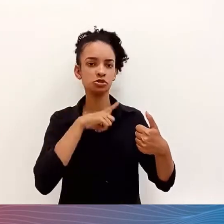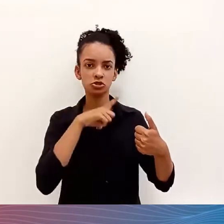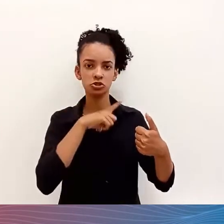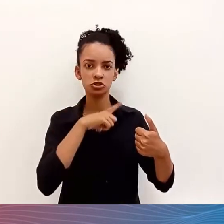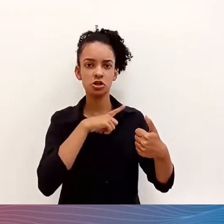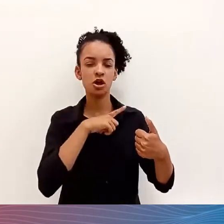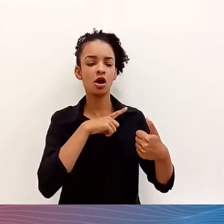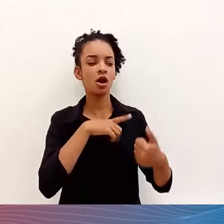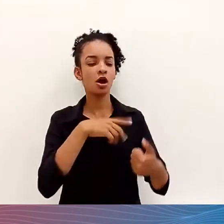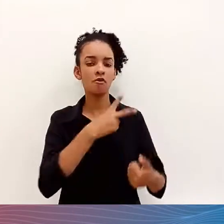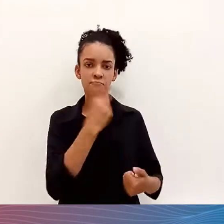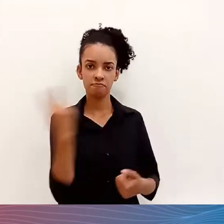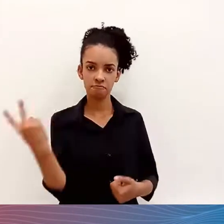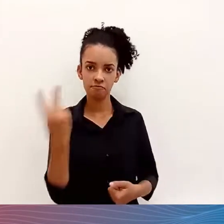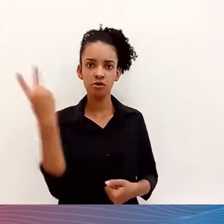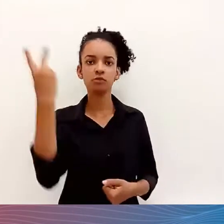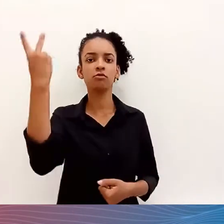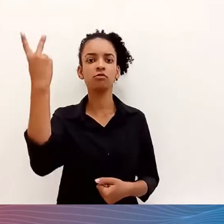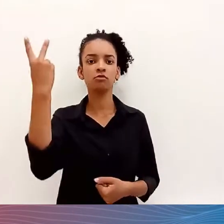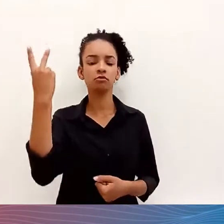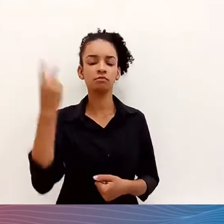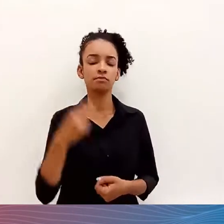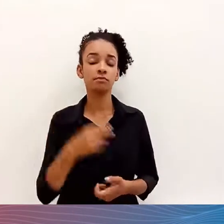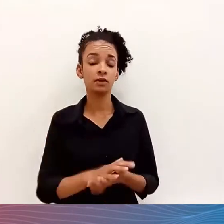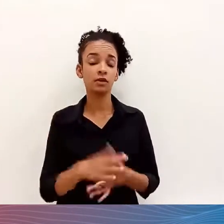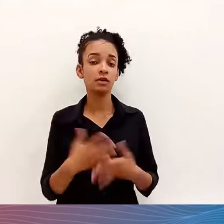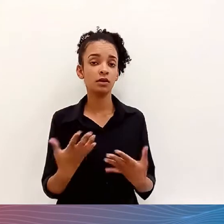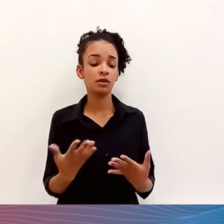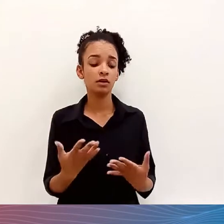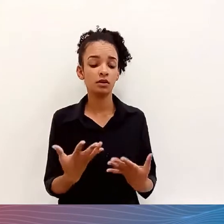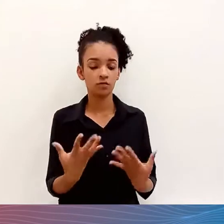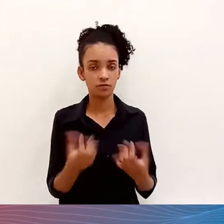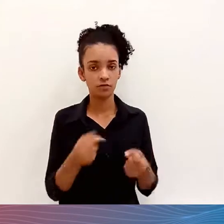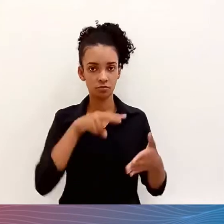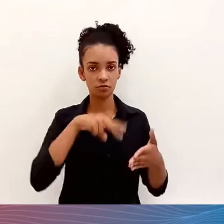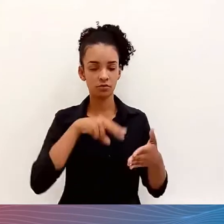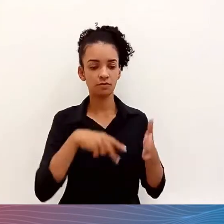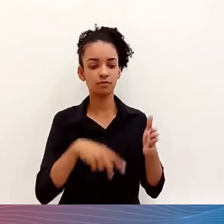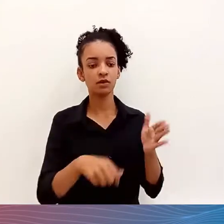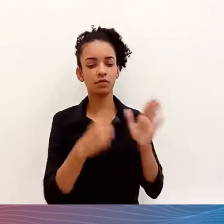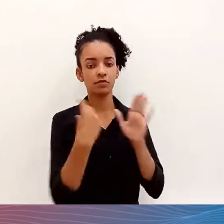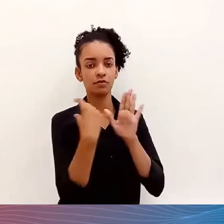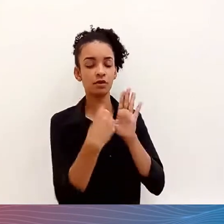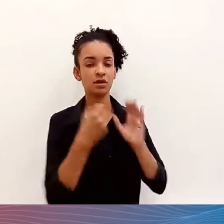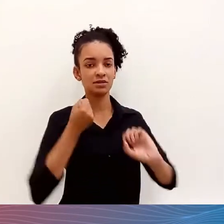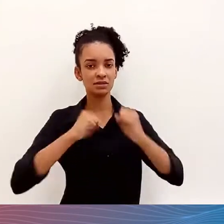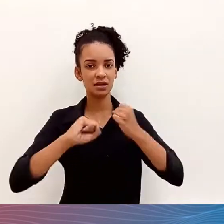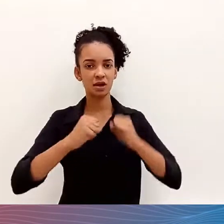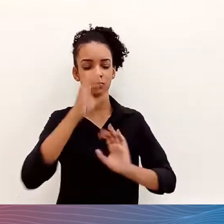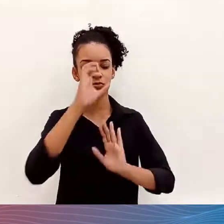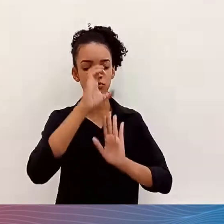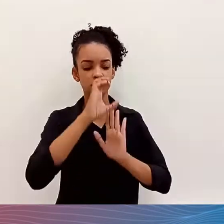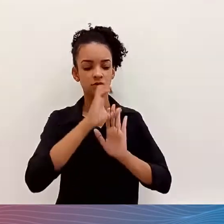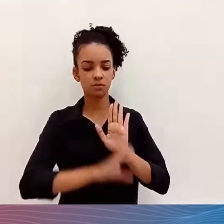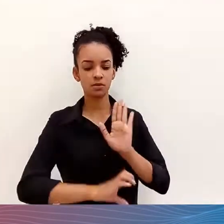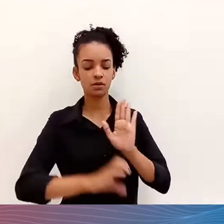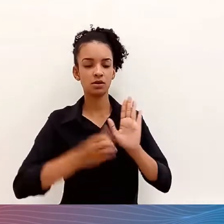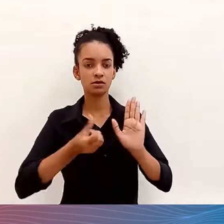Então vamos lá. Versículo 1. Salmo 68, versículo 1. Levanta-se